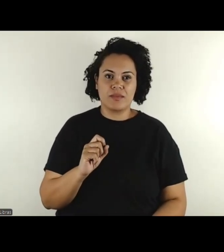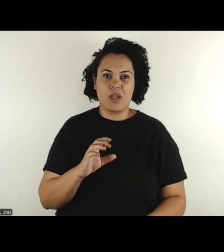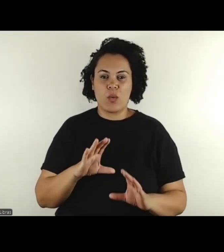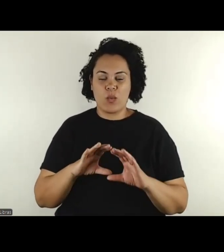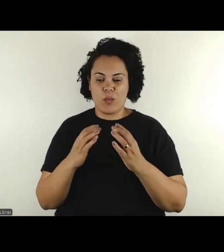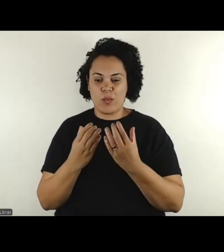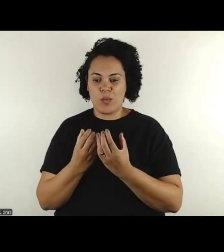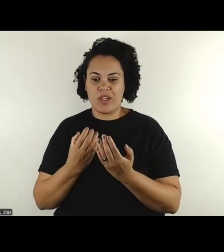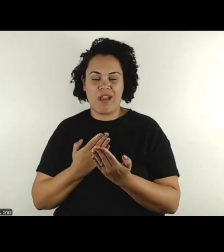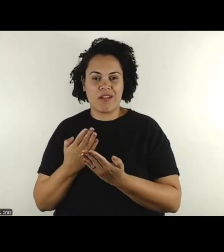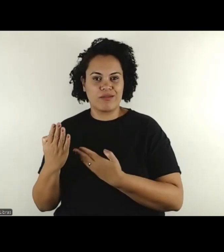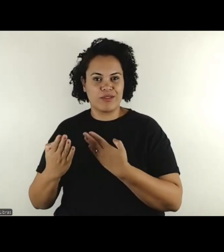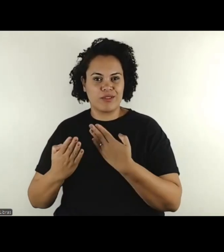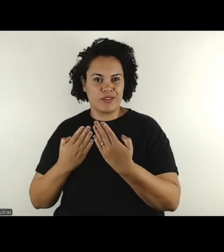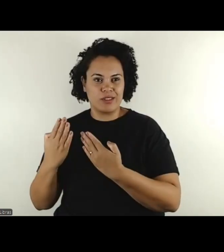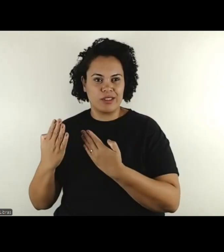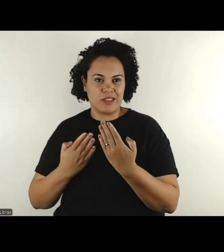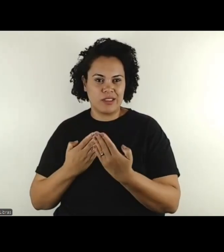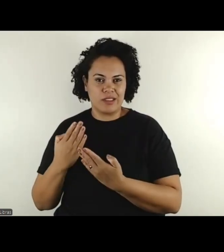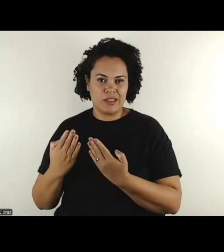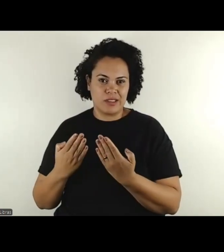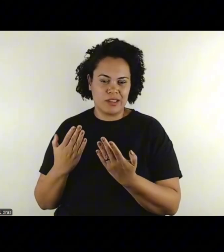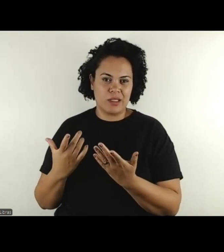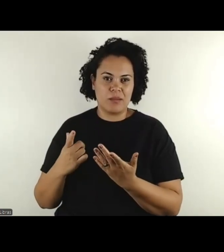terapêuticas, né, enquanto hoje como